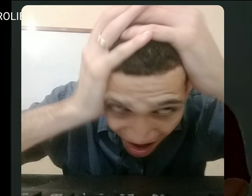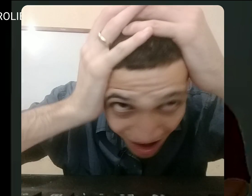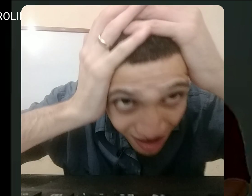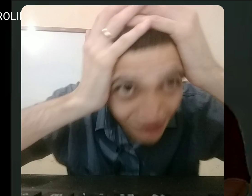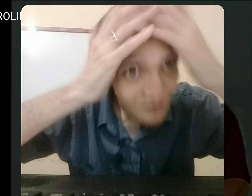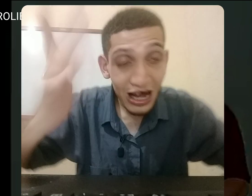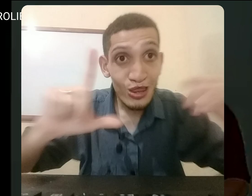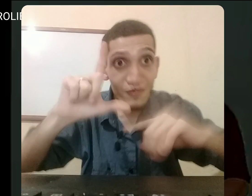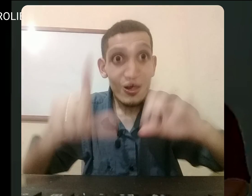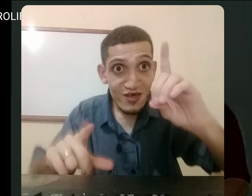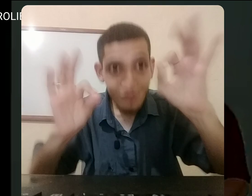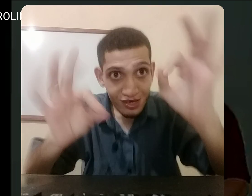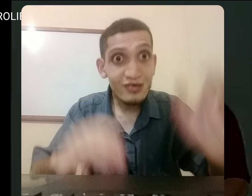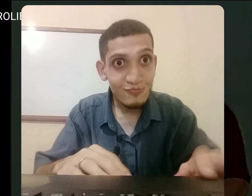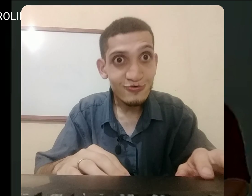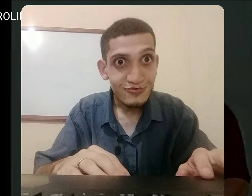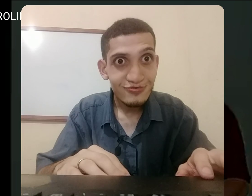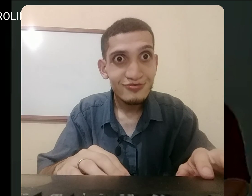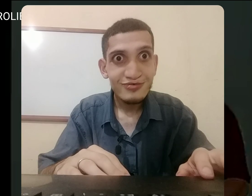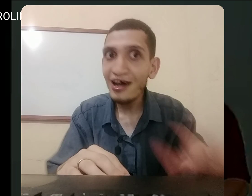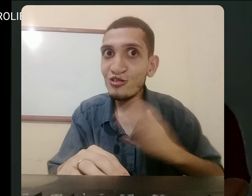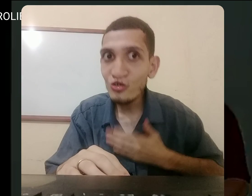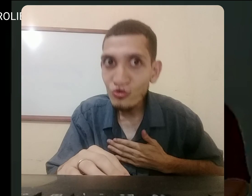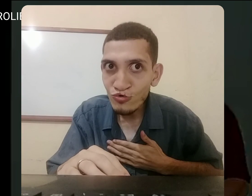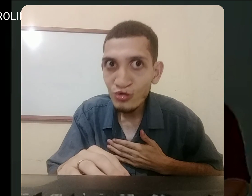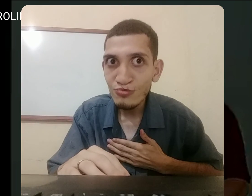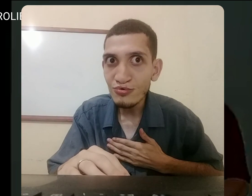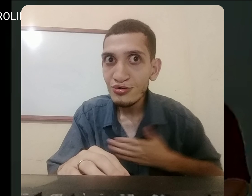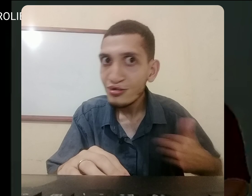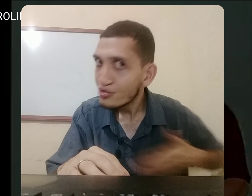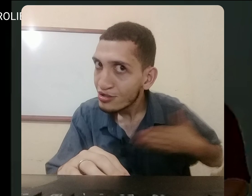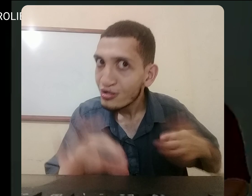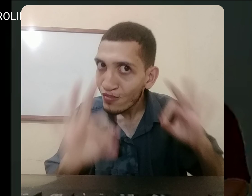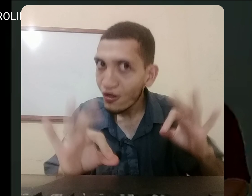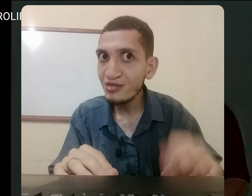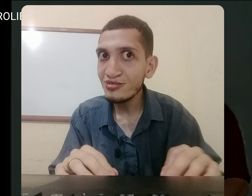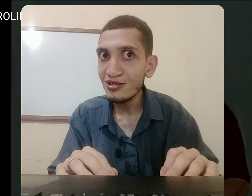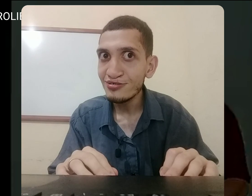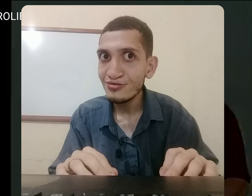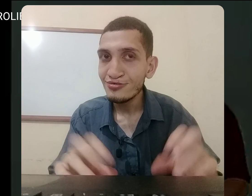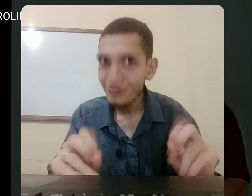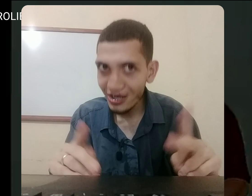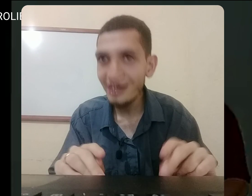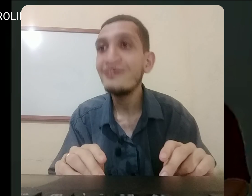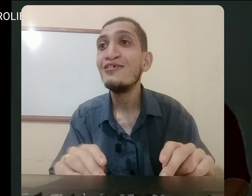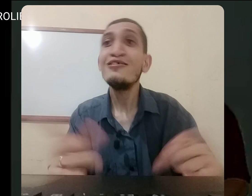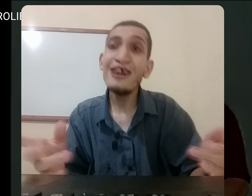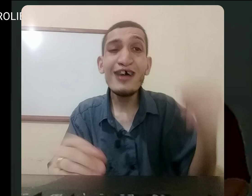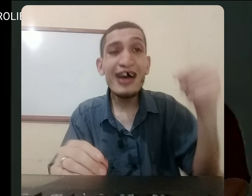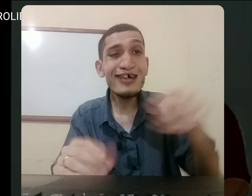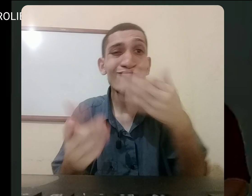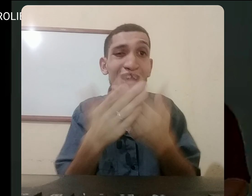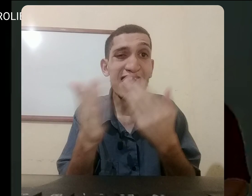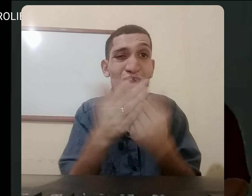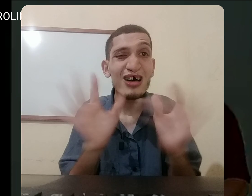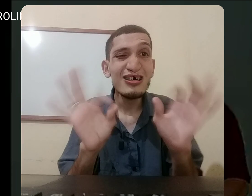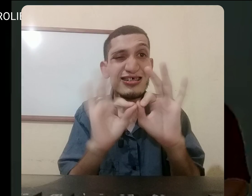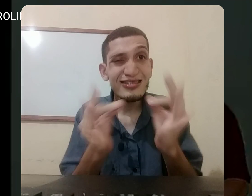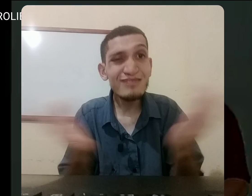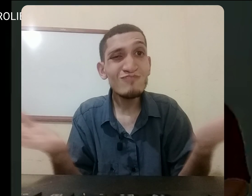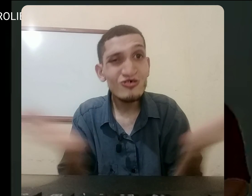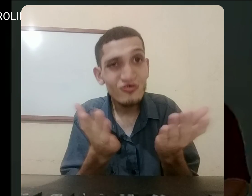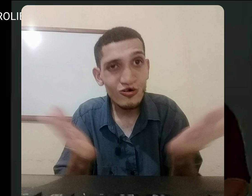Não, é a letra D mesmo, tá? Que susto. Nossa, ok? Então, essa foi a